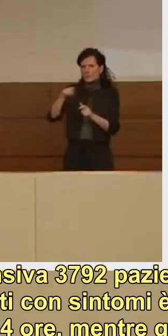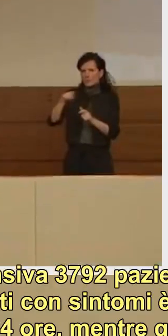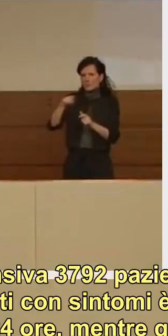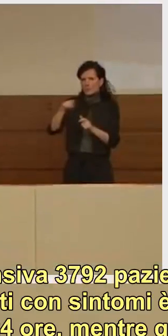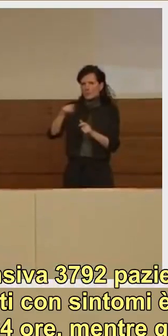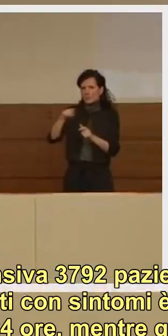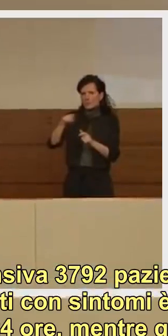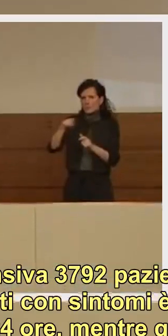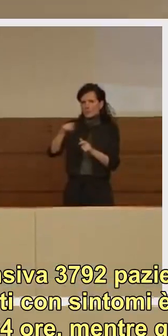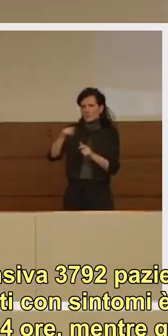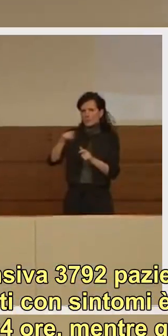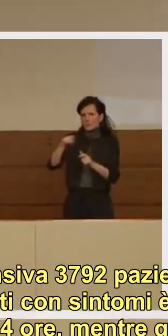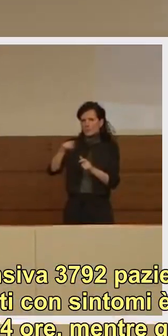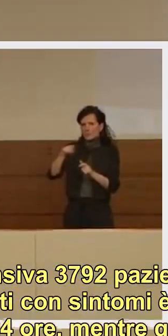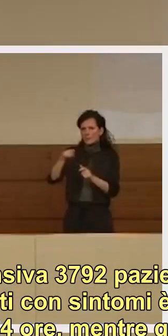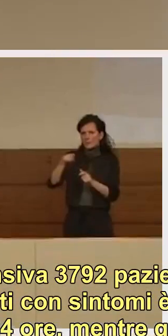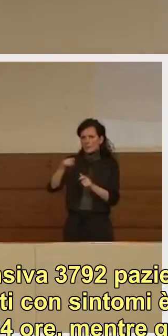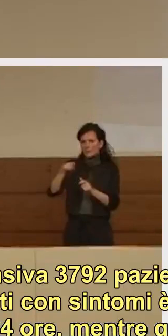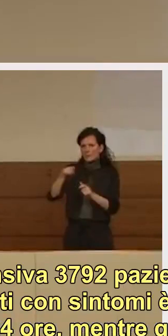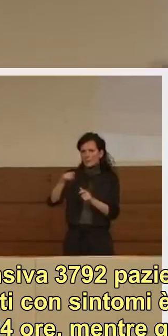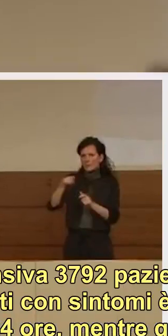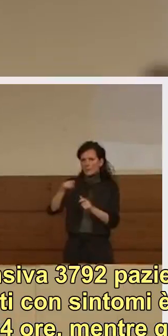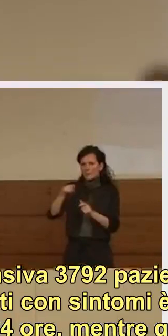in isolamento domiciliare senza sintomi sono